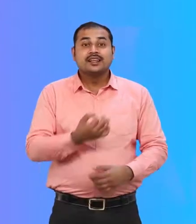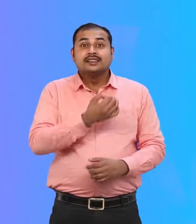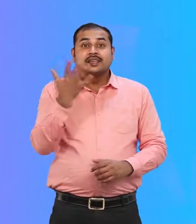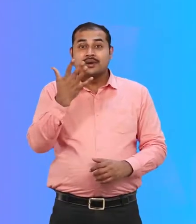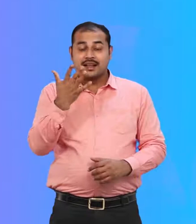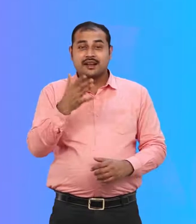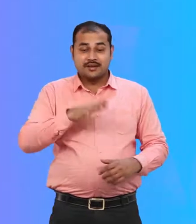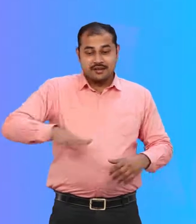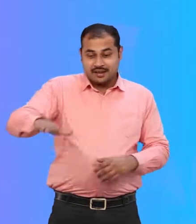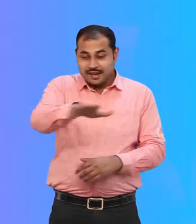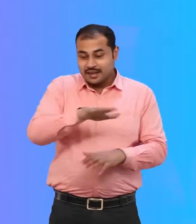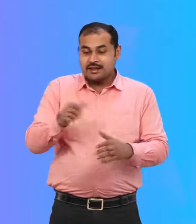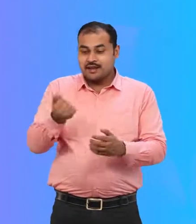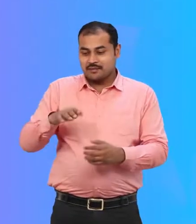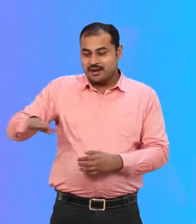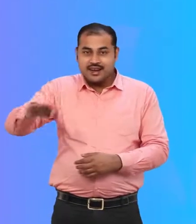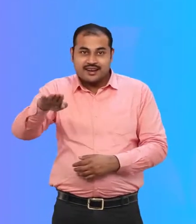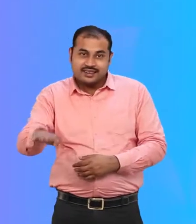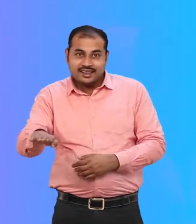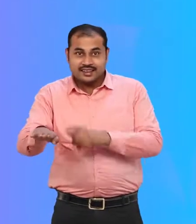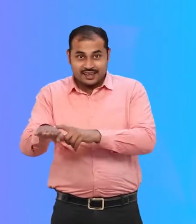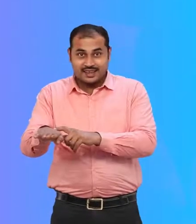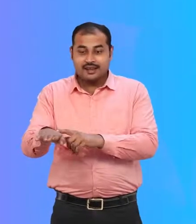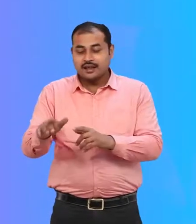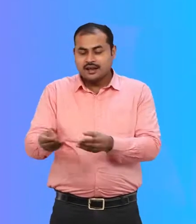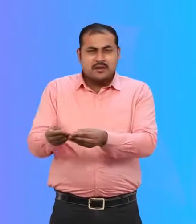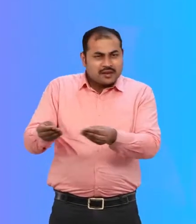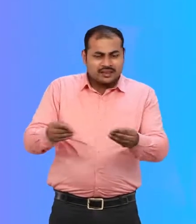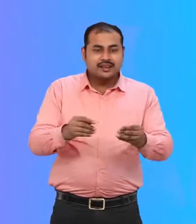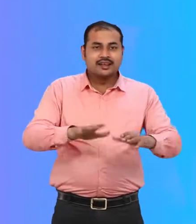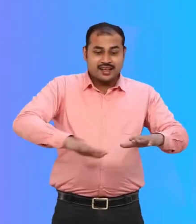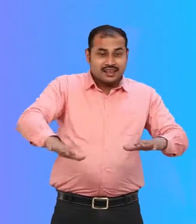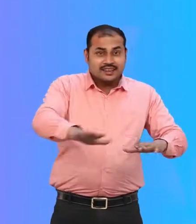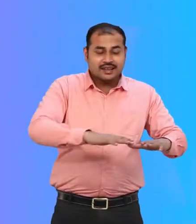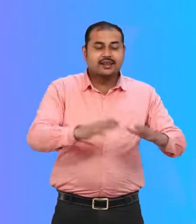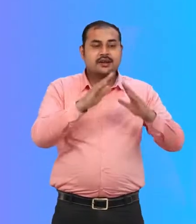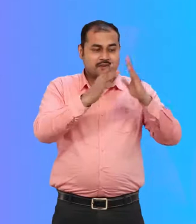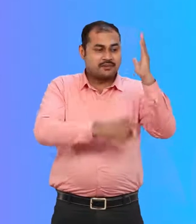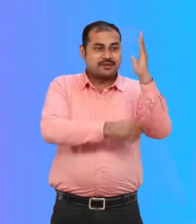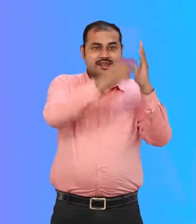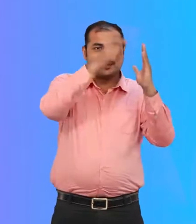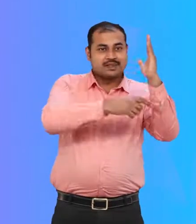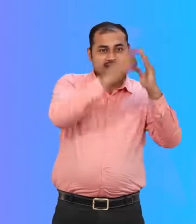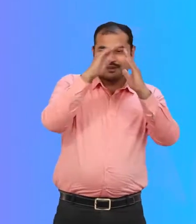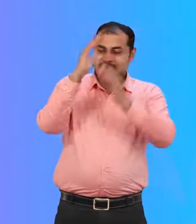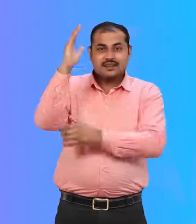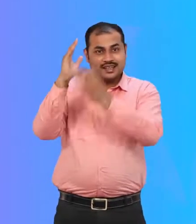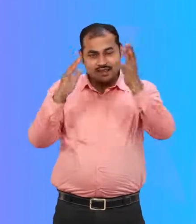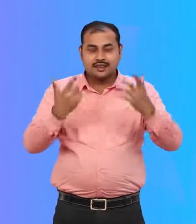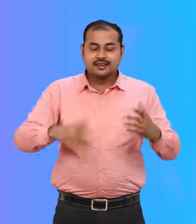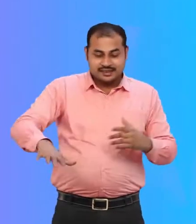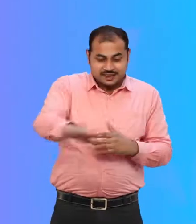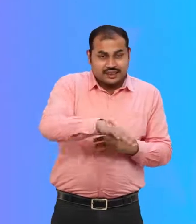कि एक नई विशिष्ट पार्किंग बनाई गई है इसमें फर्श पर और उनके पास के खंभों पर